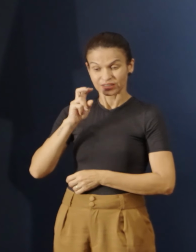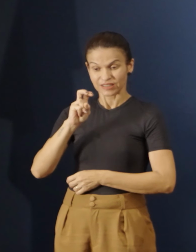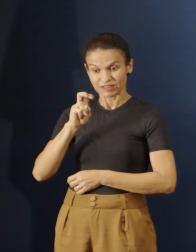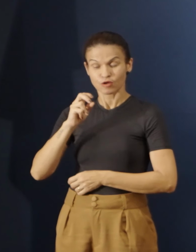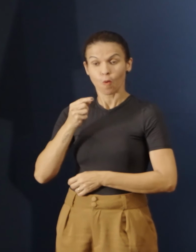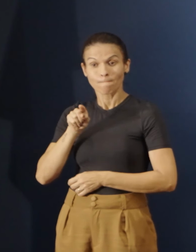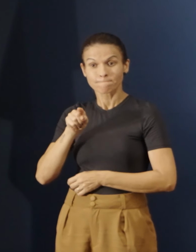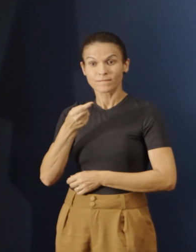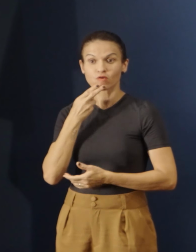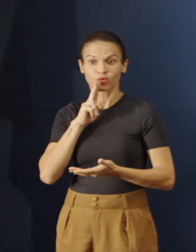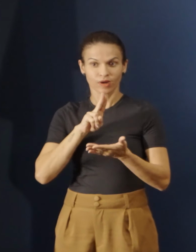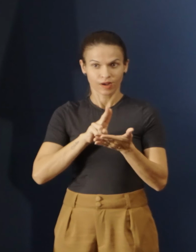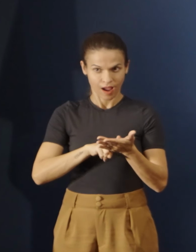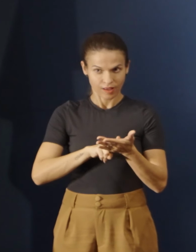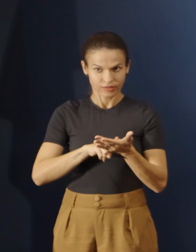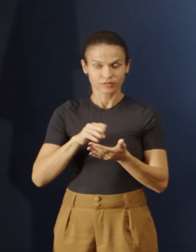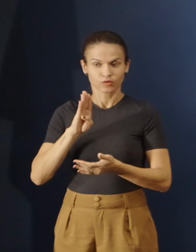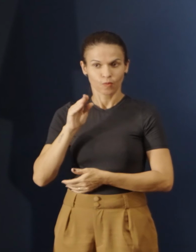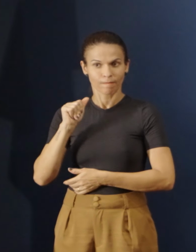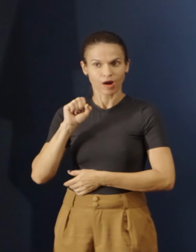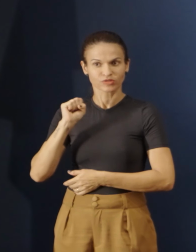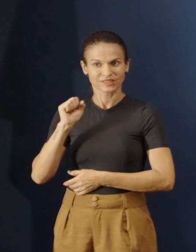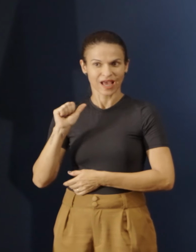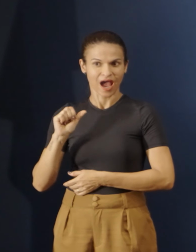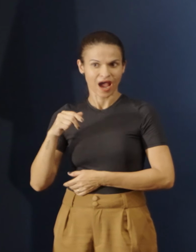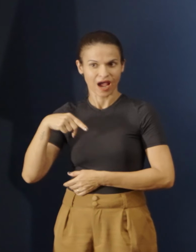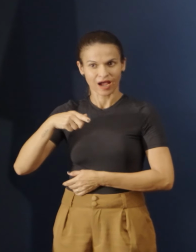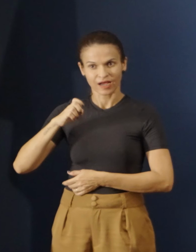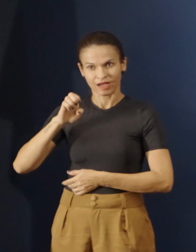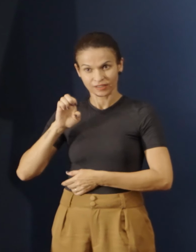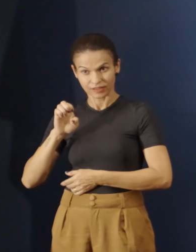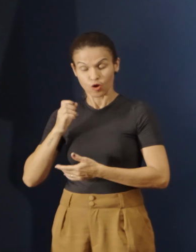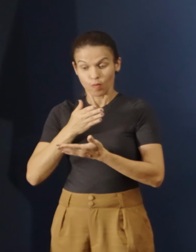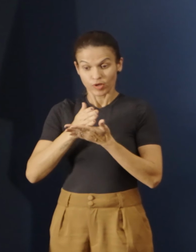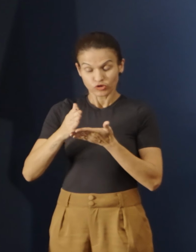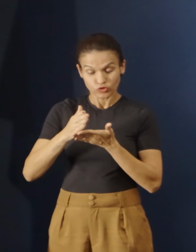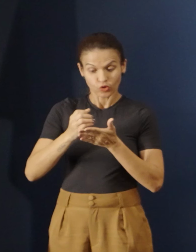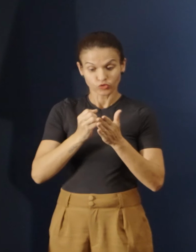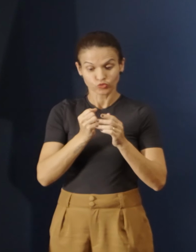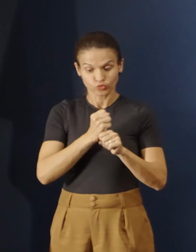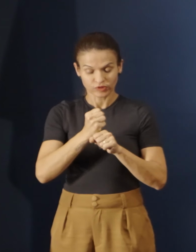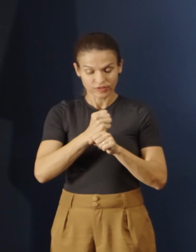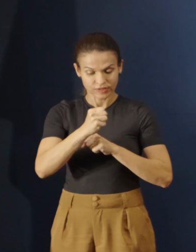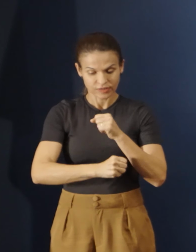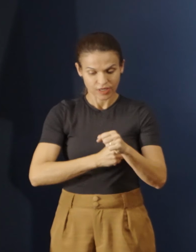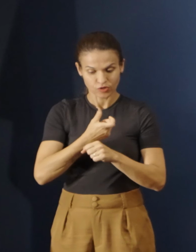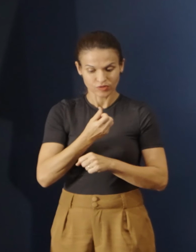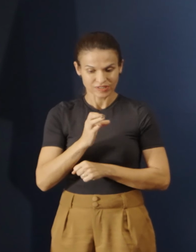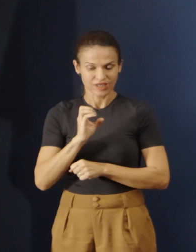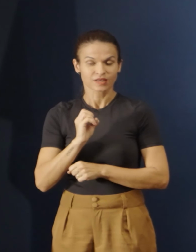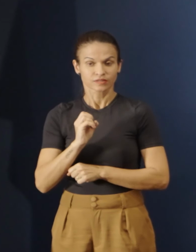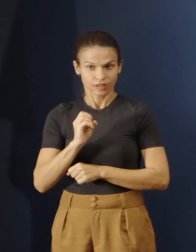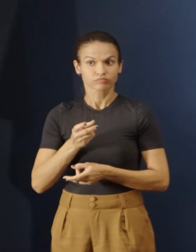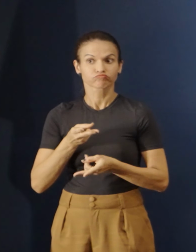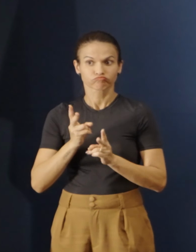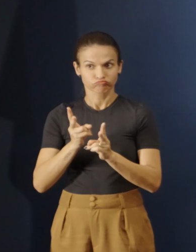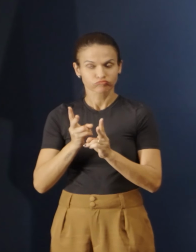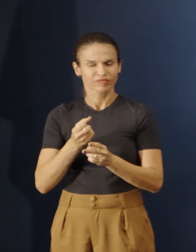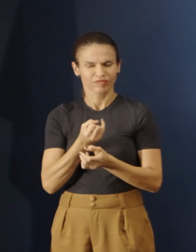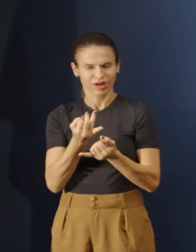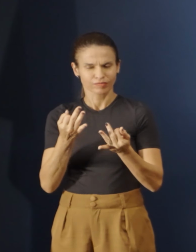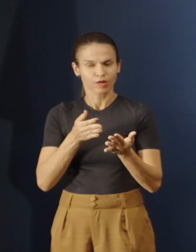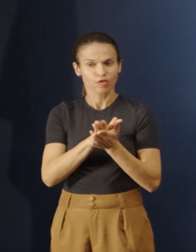35 mil cartas do Balzac. Então aquilo começou nos anos 60 e vem até hoje. Ainda tem coisa do Balzac para ser